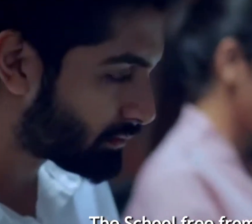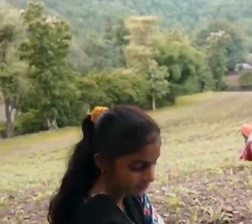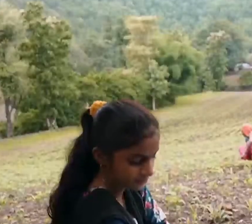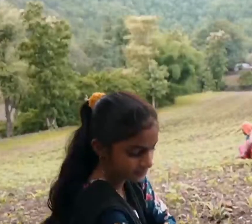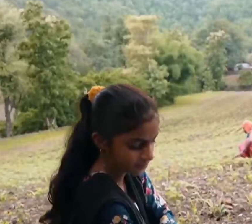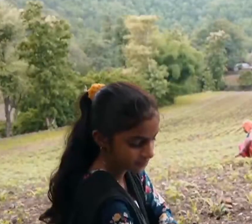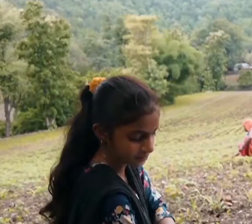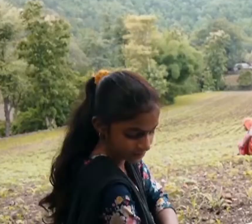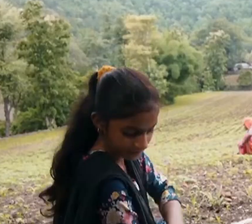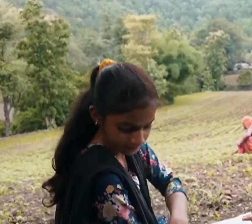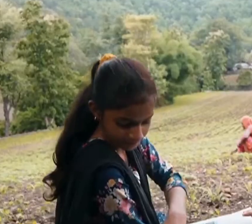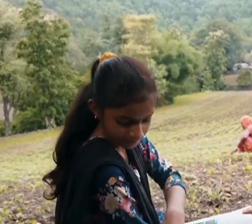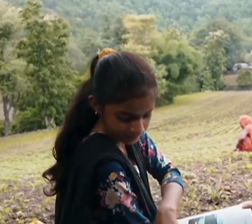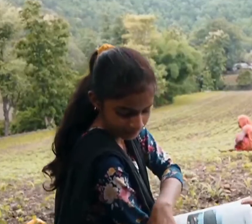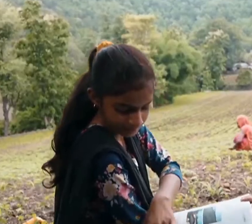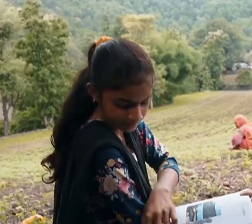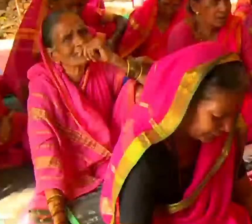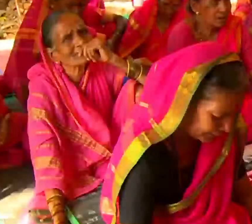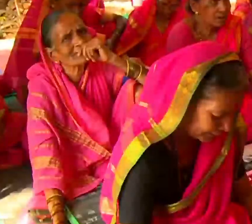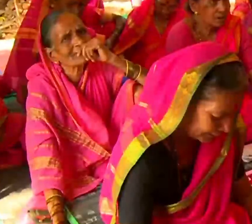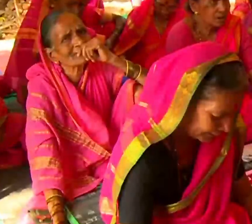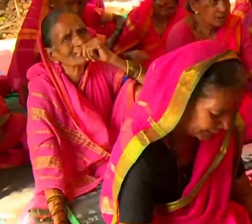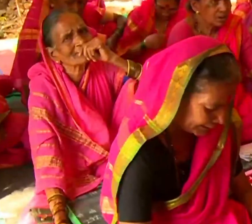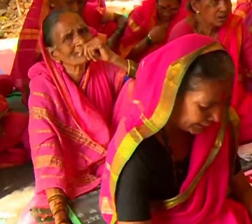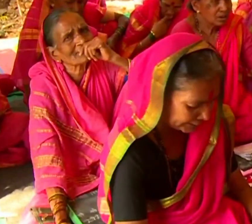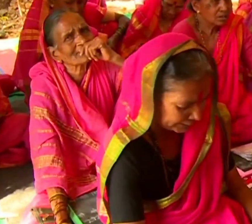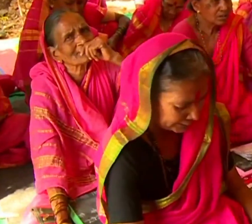कभी पढ़े हम कहीं पढ़े वे विषय